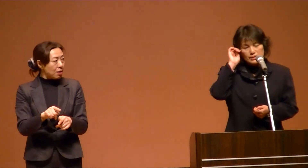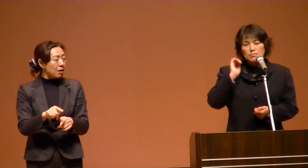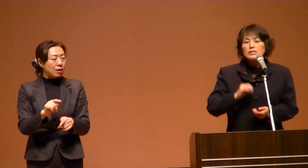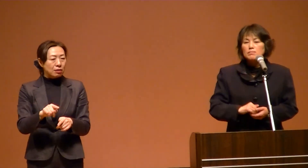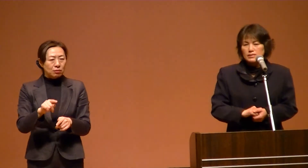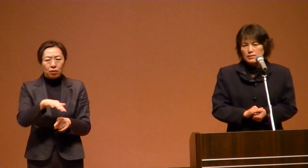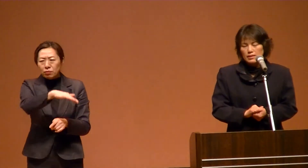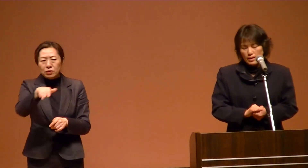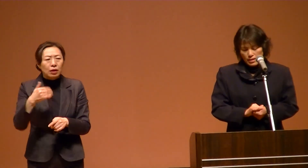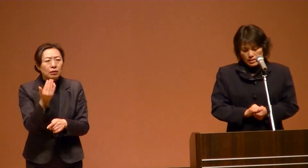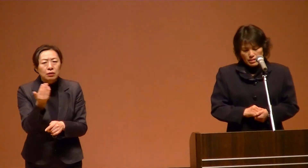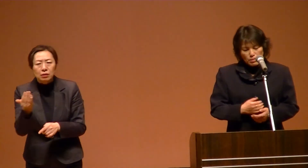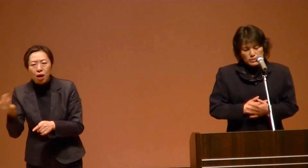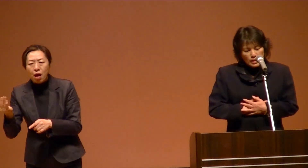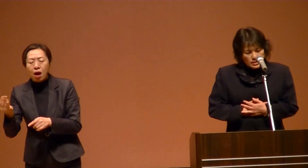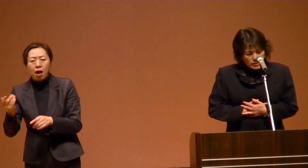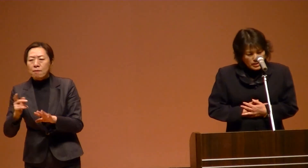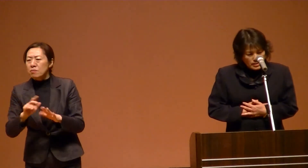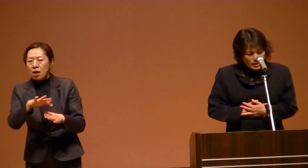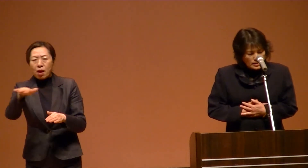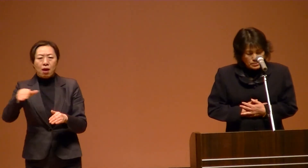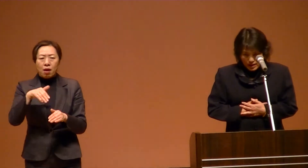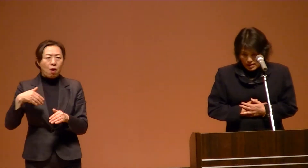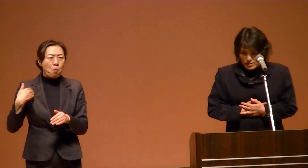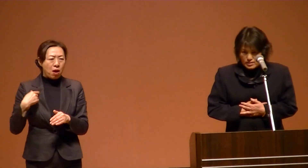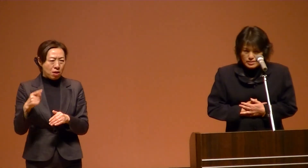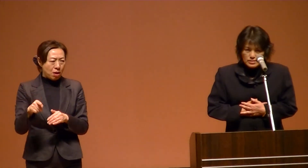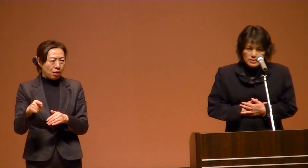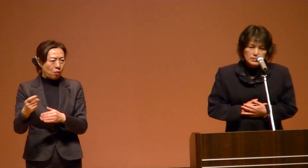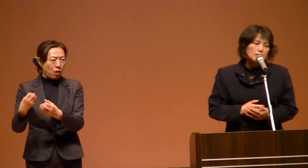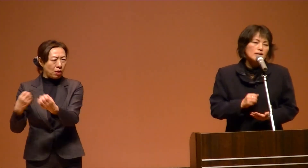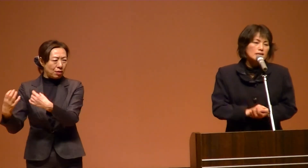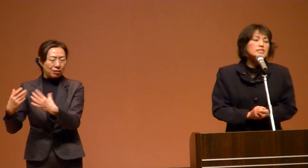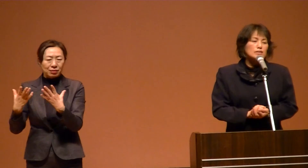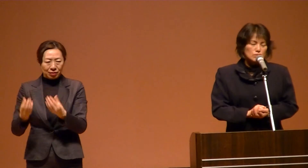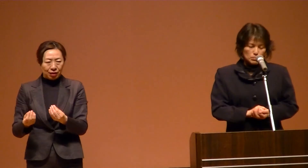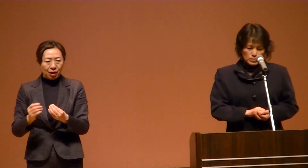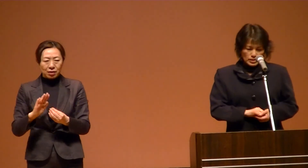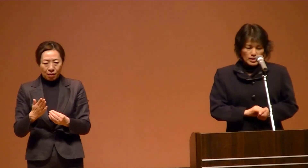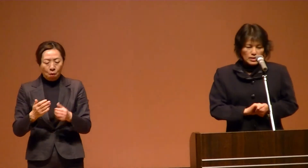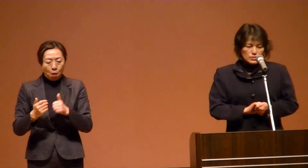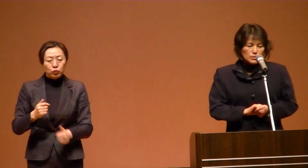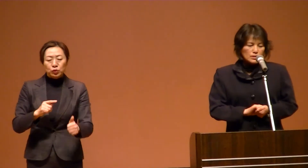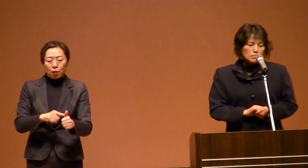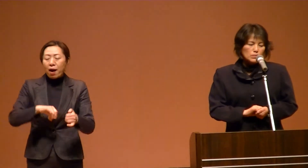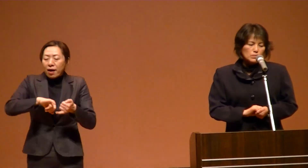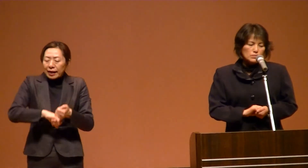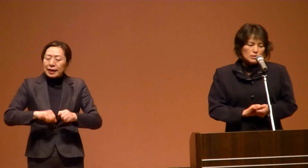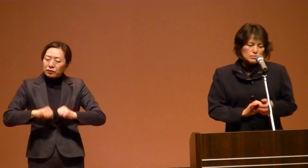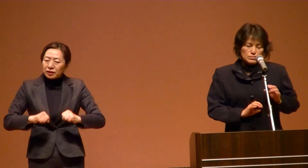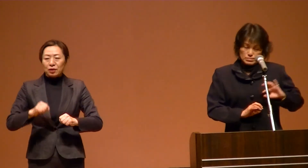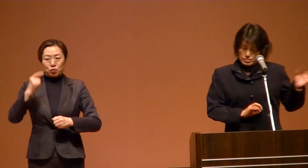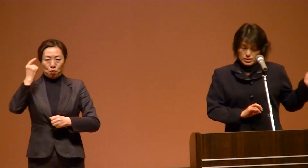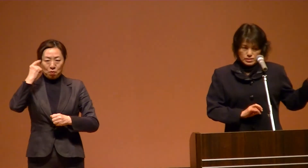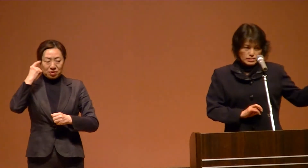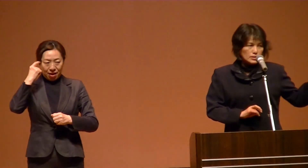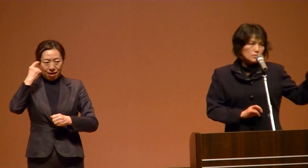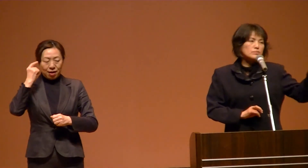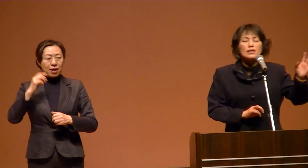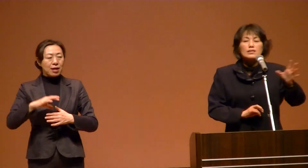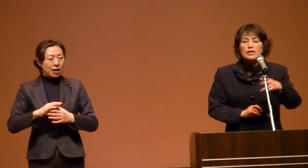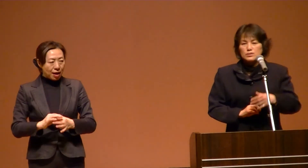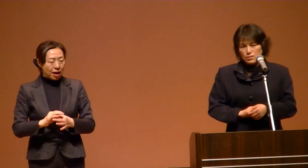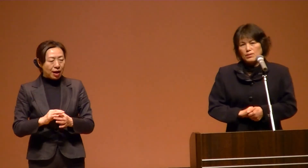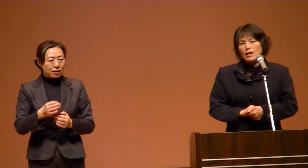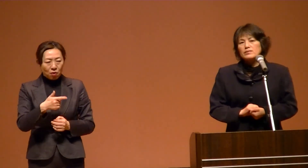や、見てません、見てませんって。でも胸騒ぎがないので、絶対生きてると思って、それでもうあのい